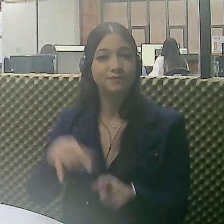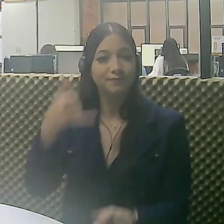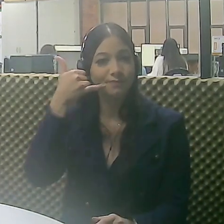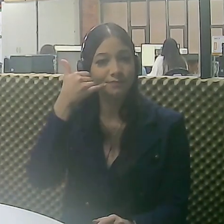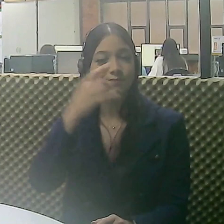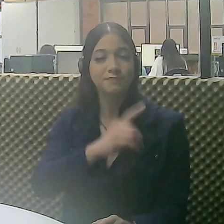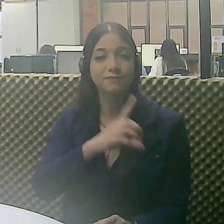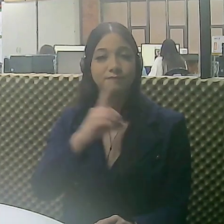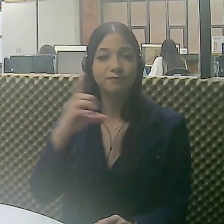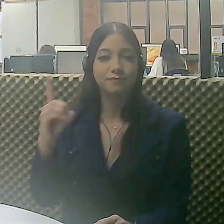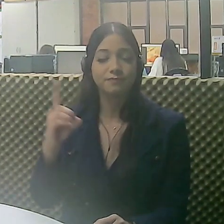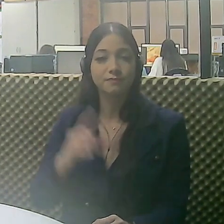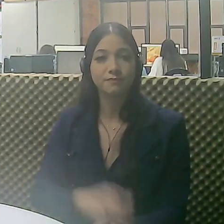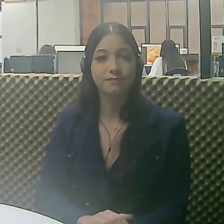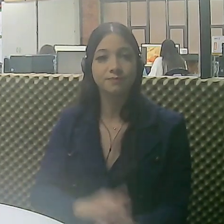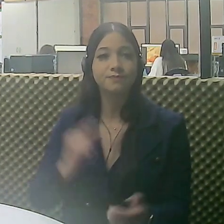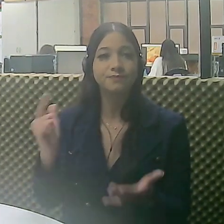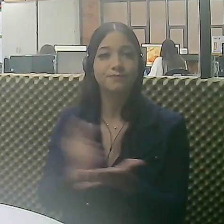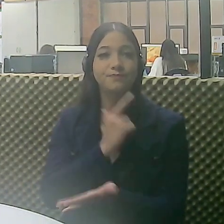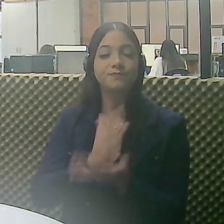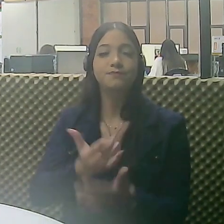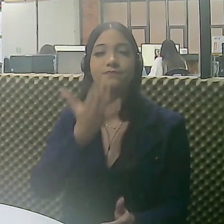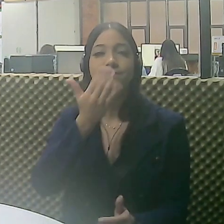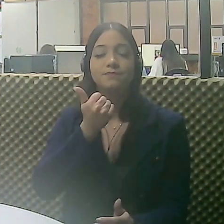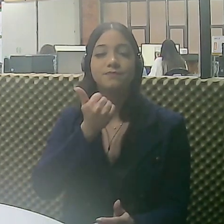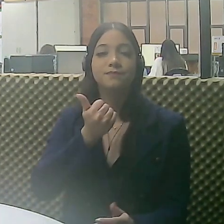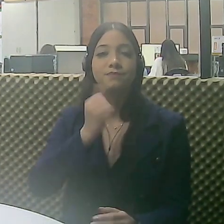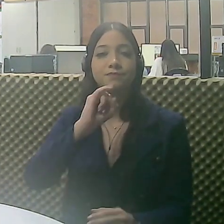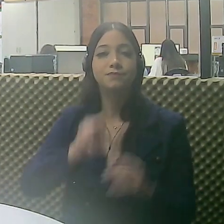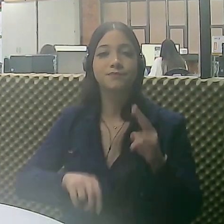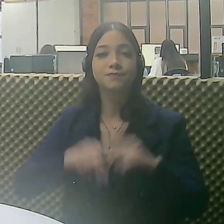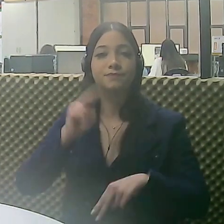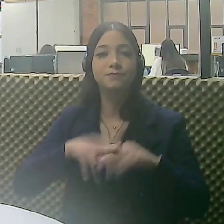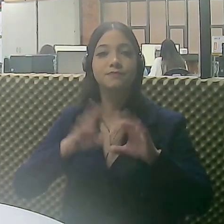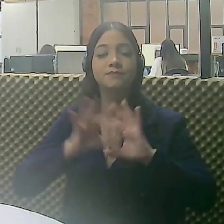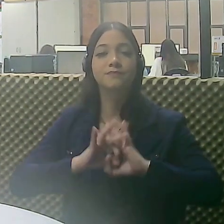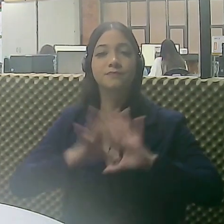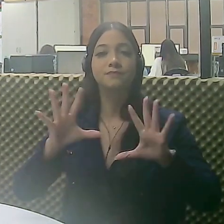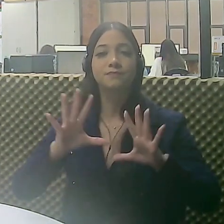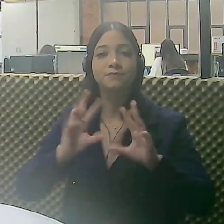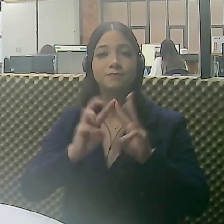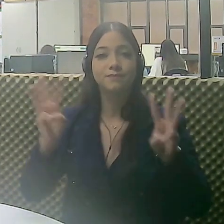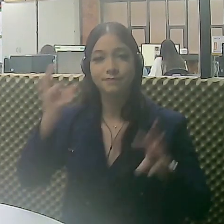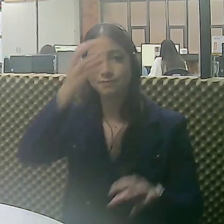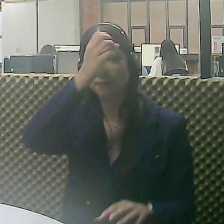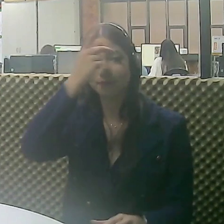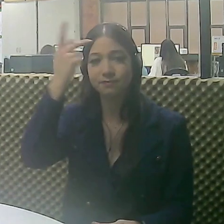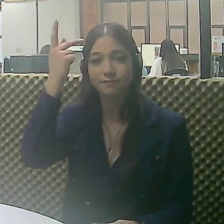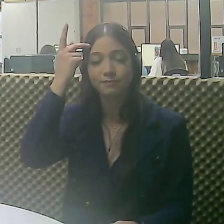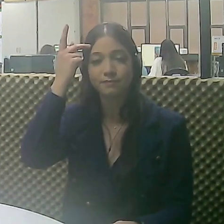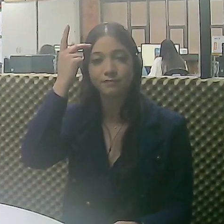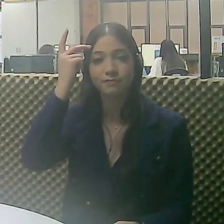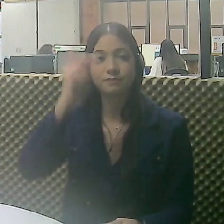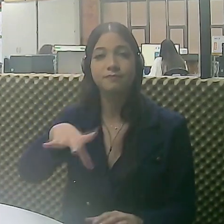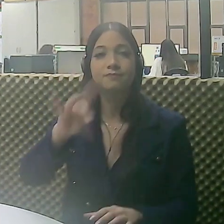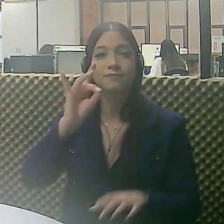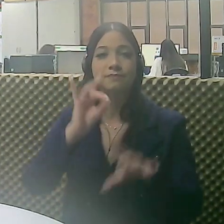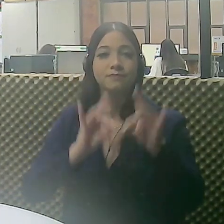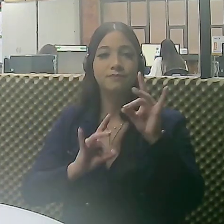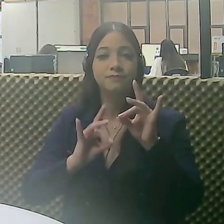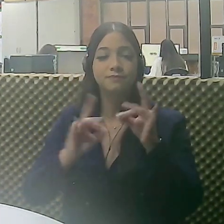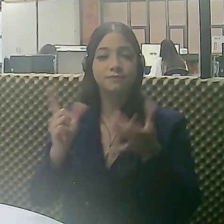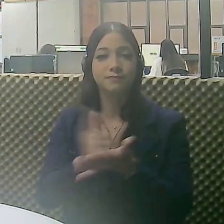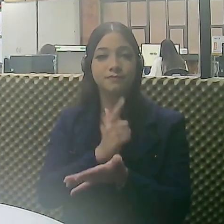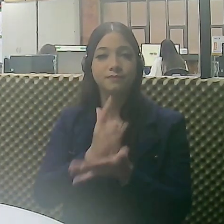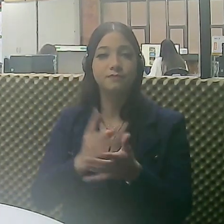com DDD. O e-book Delícias Juninas com Cultura será disponibilizado no portal da Prefeitura. Além da seleção para o livro